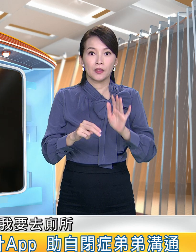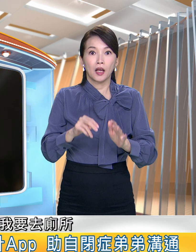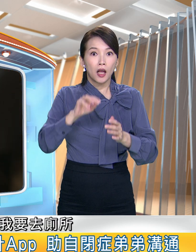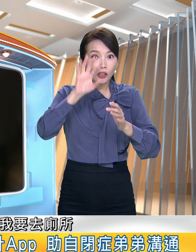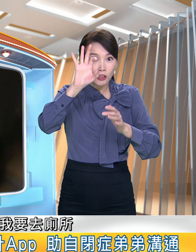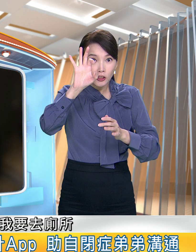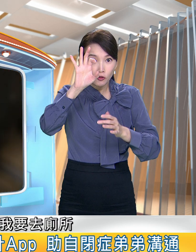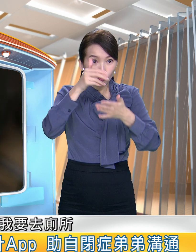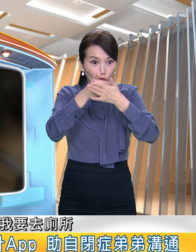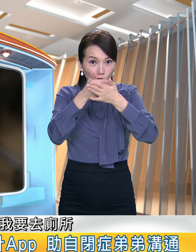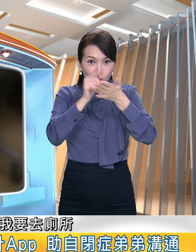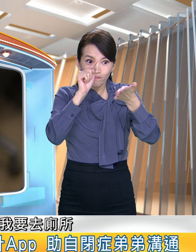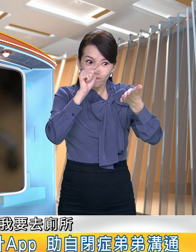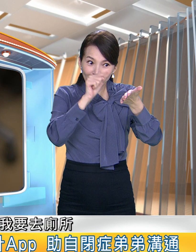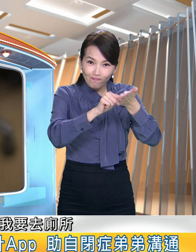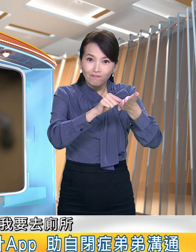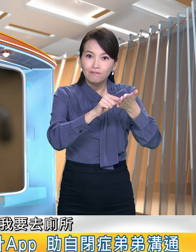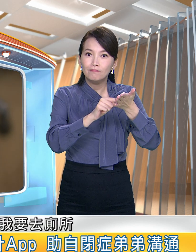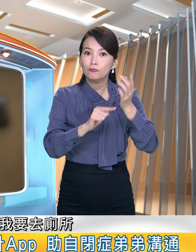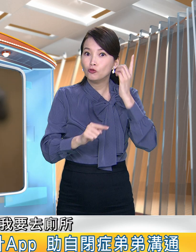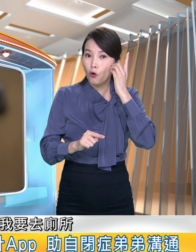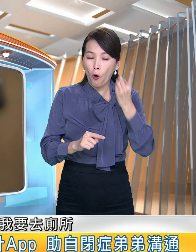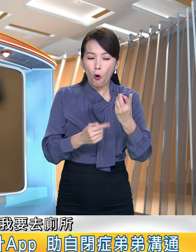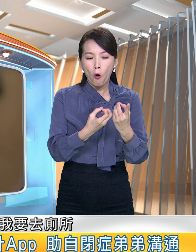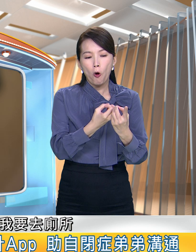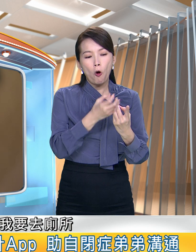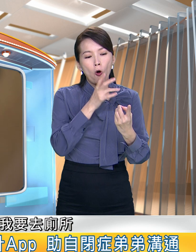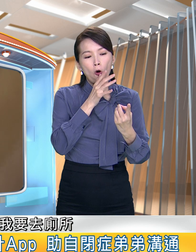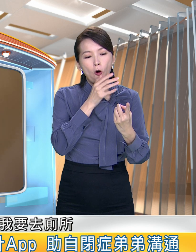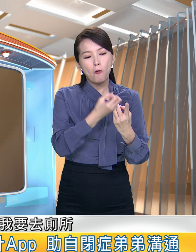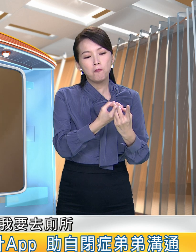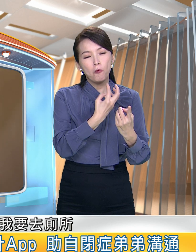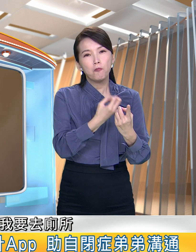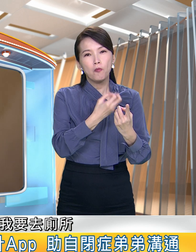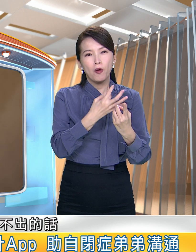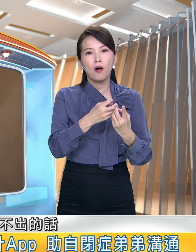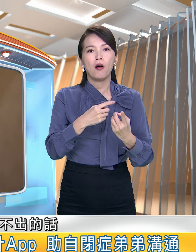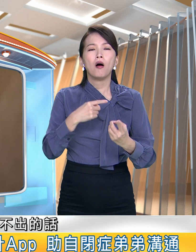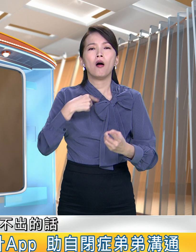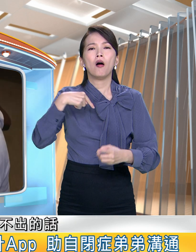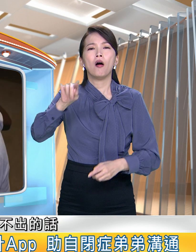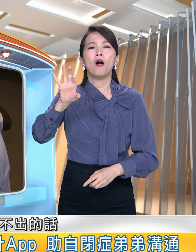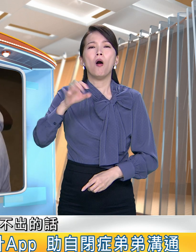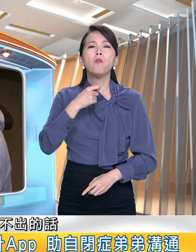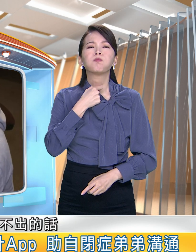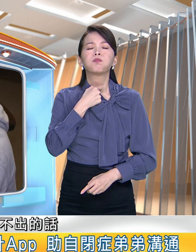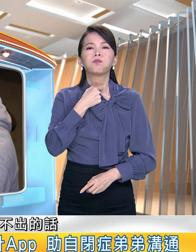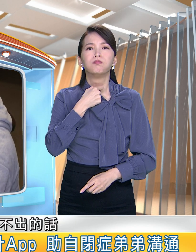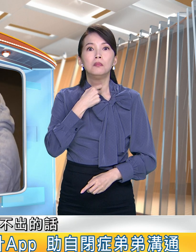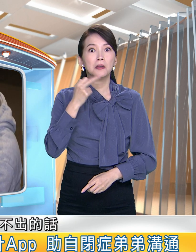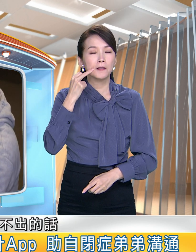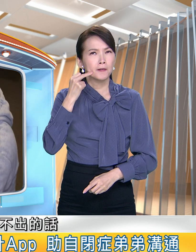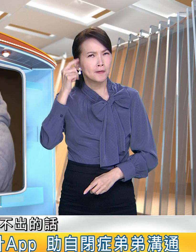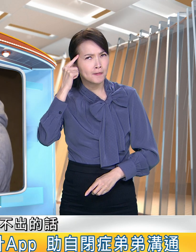会有语音说出我要去厕所，代替弟弟表达说不出的